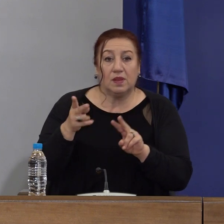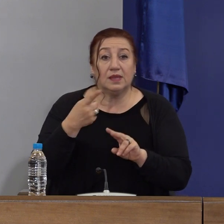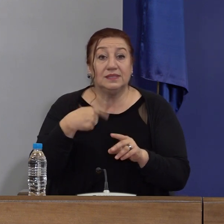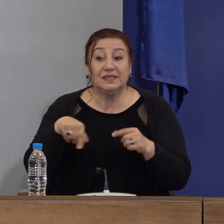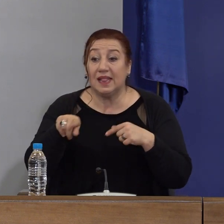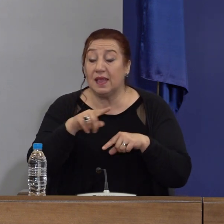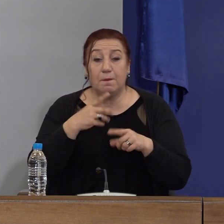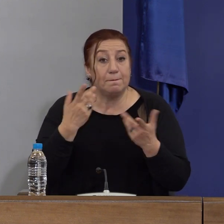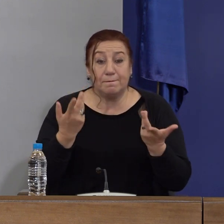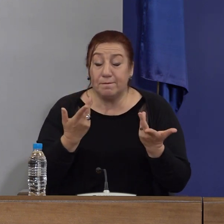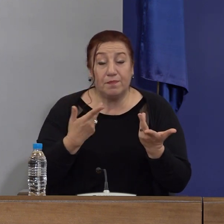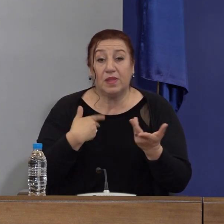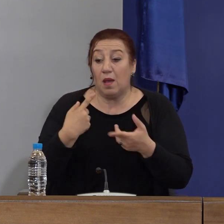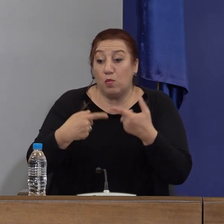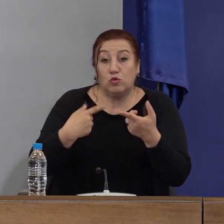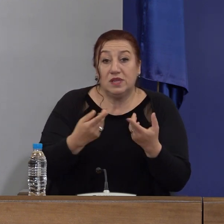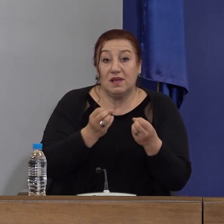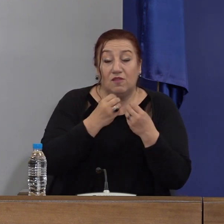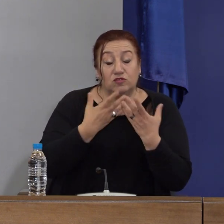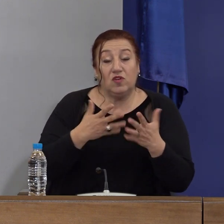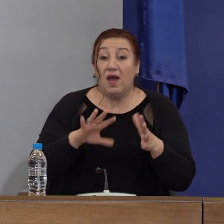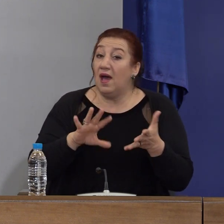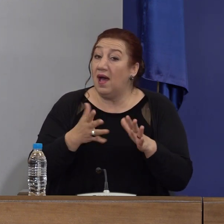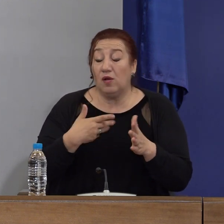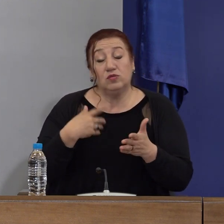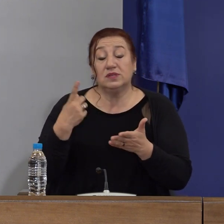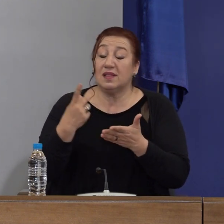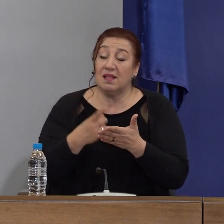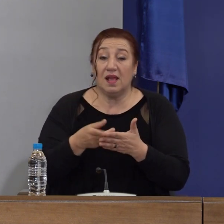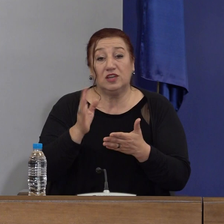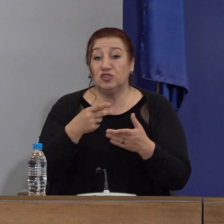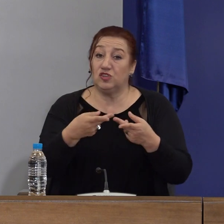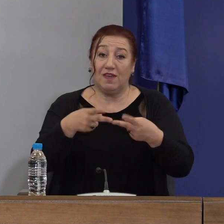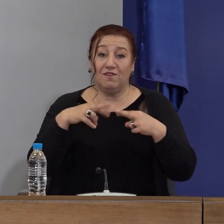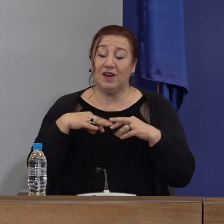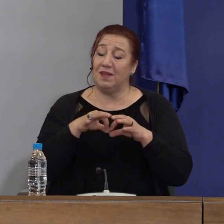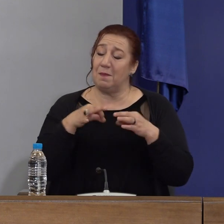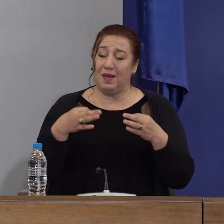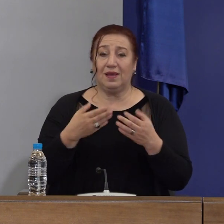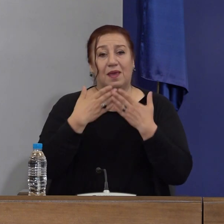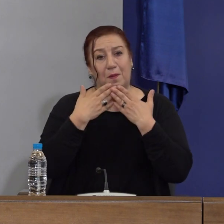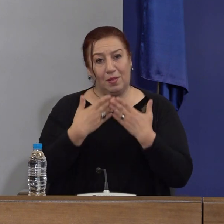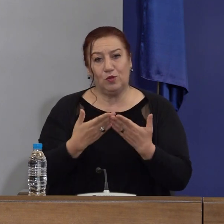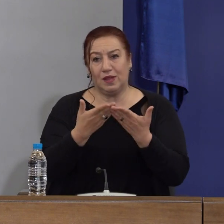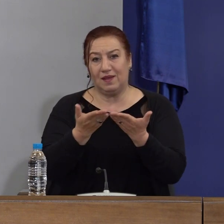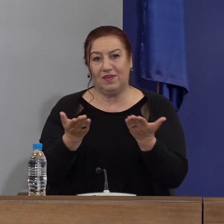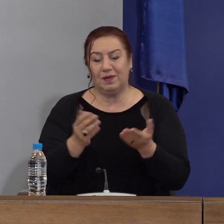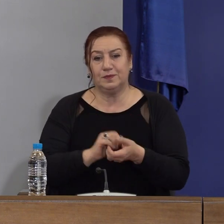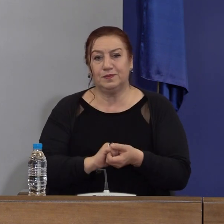и ако се налага, ще се предприемат и обратните мерки. Благодаря ви.